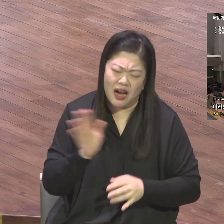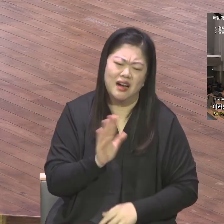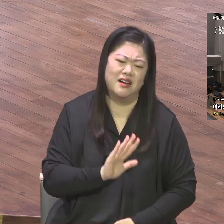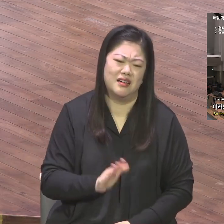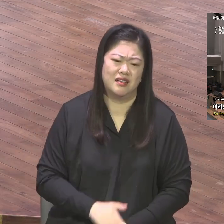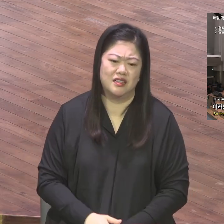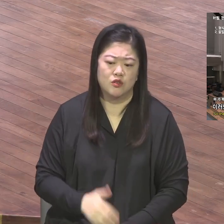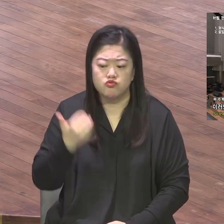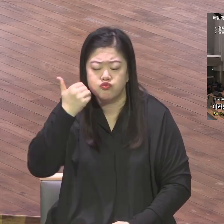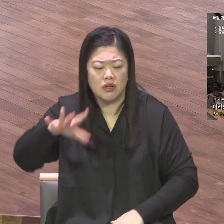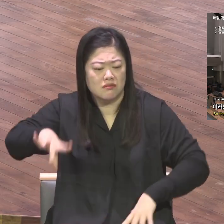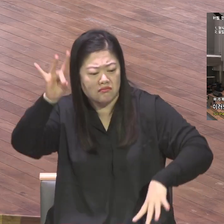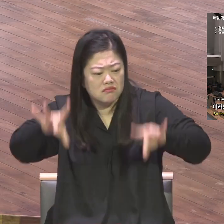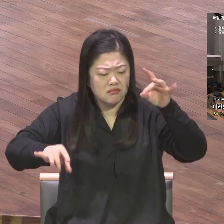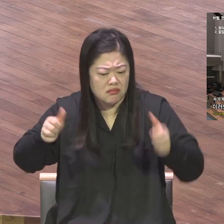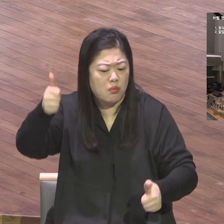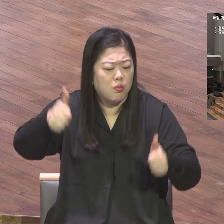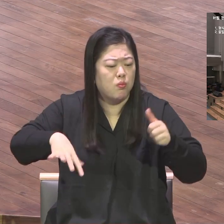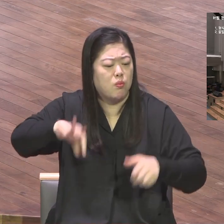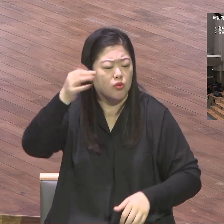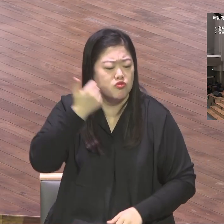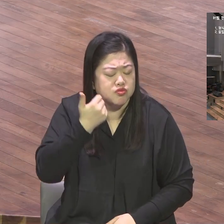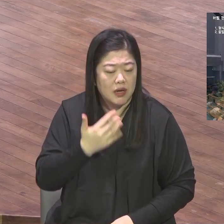안식일에도 주인이니라.